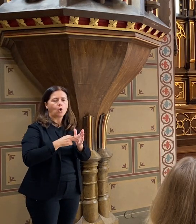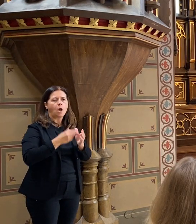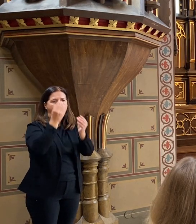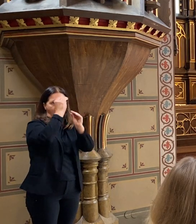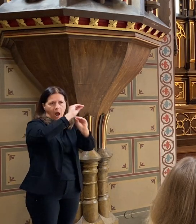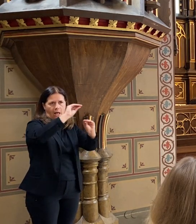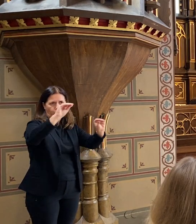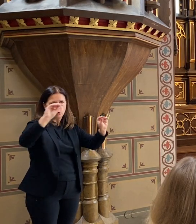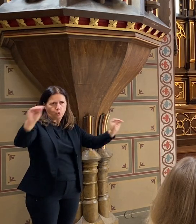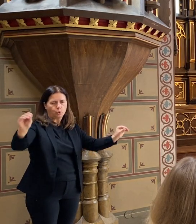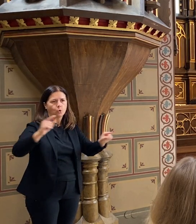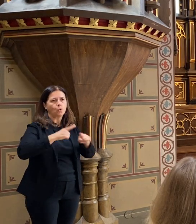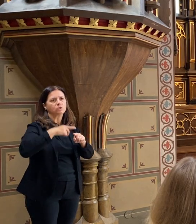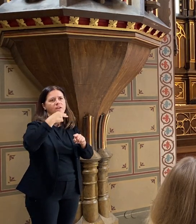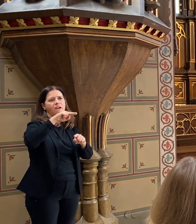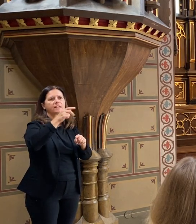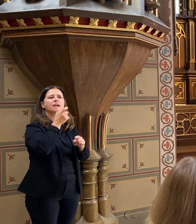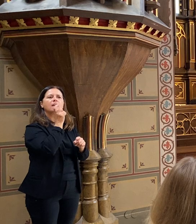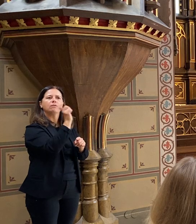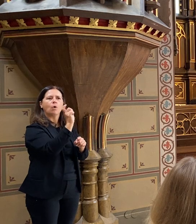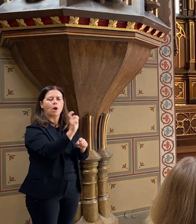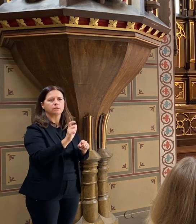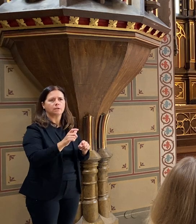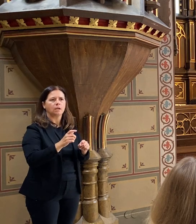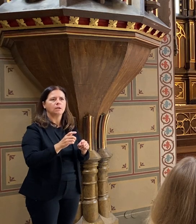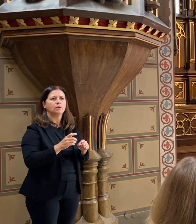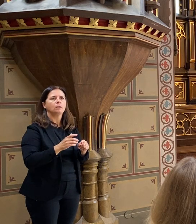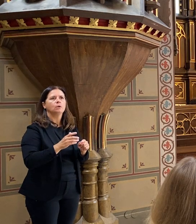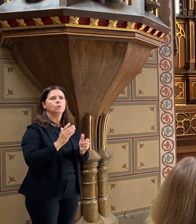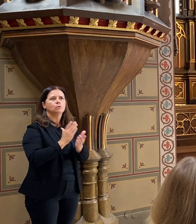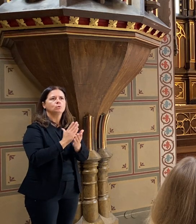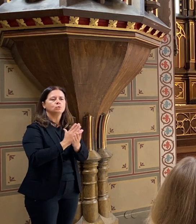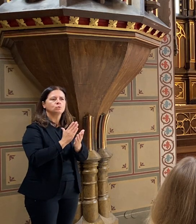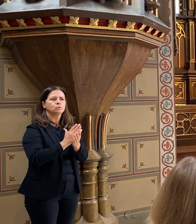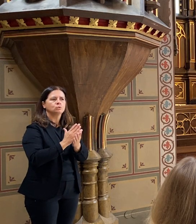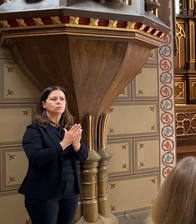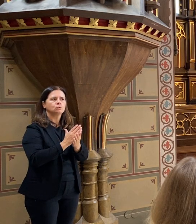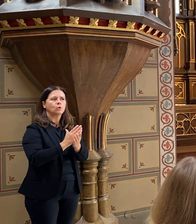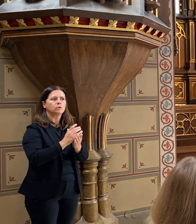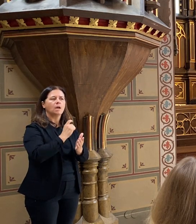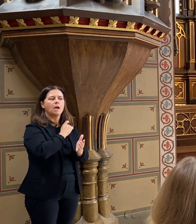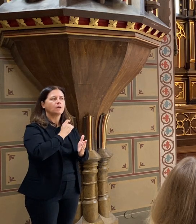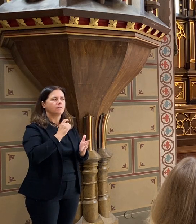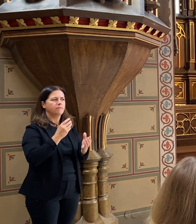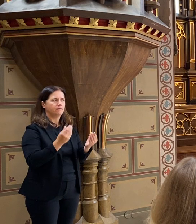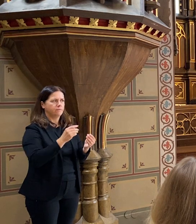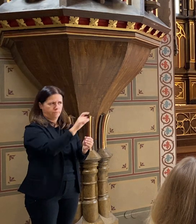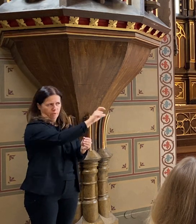Abkündigungen und weitere Worte durch das schon mehrfach genannte Pfarrer.